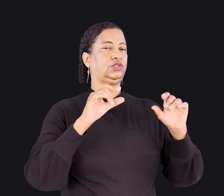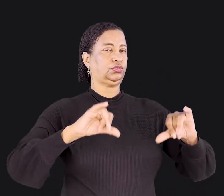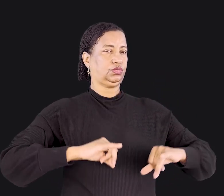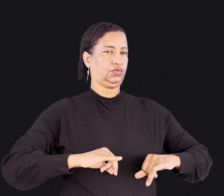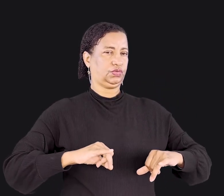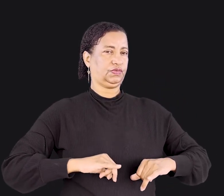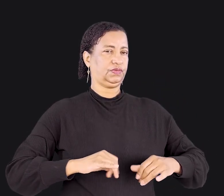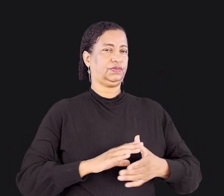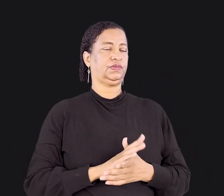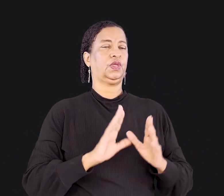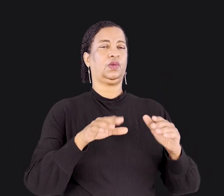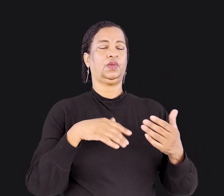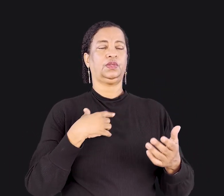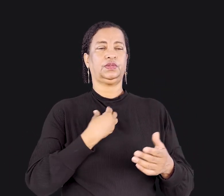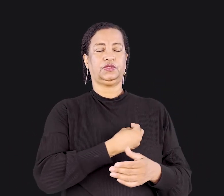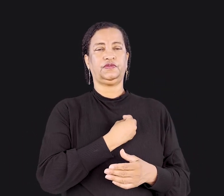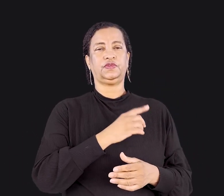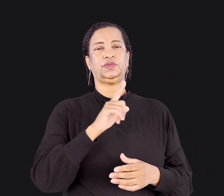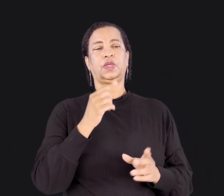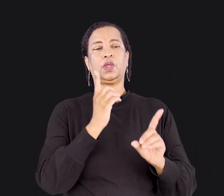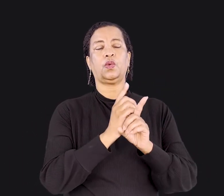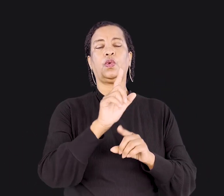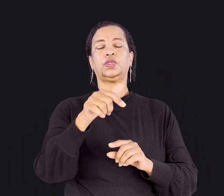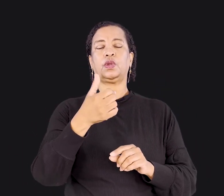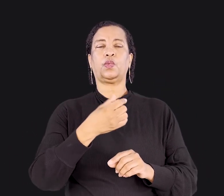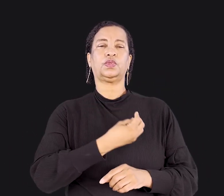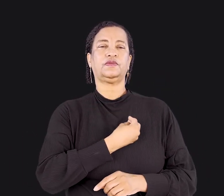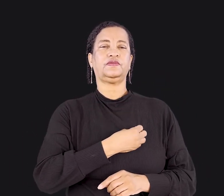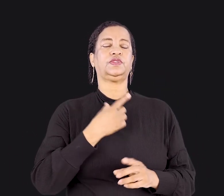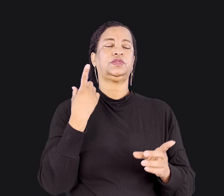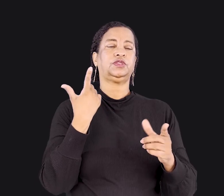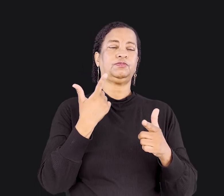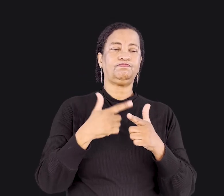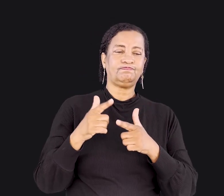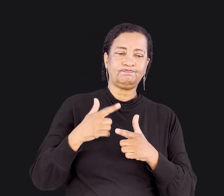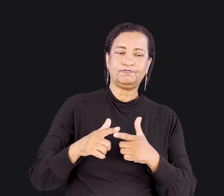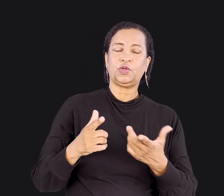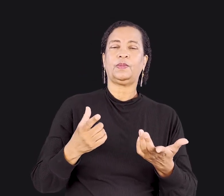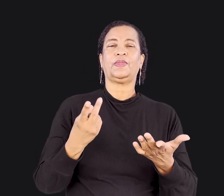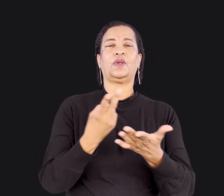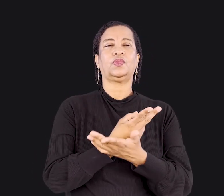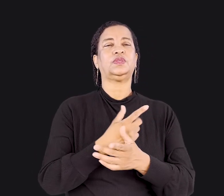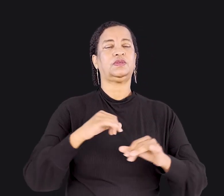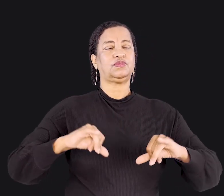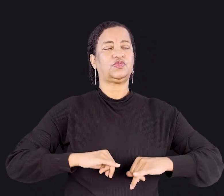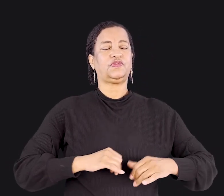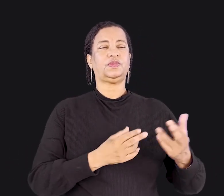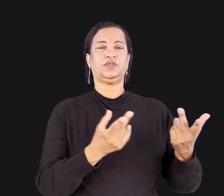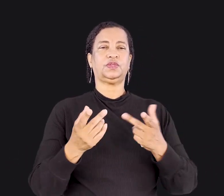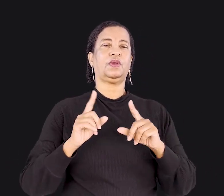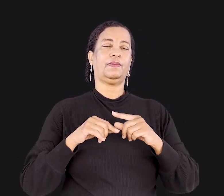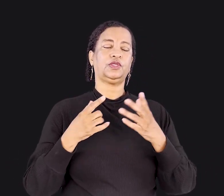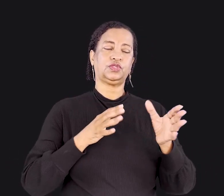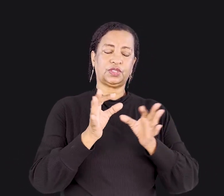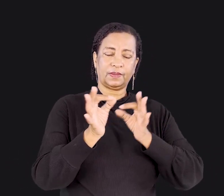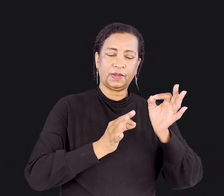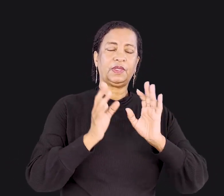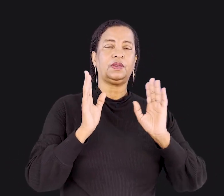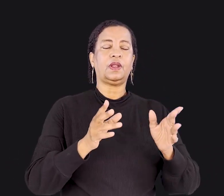nossa vida encontra outra vida que está passando pelo mesmo tipo de sofrimento. Só que já estamos habilitados para ministrar consolo. Afinal, o